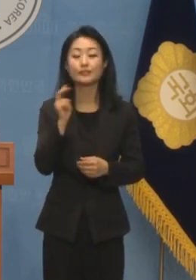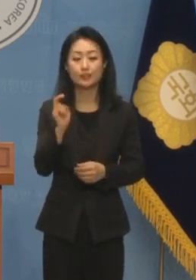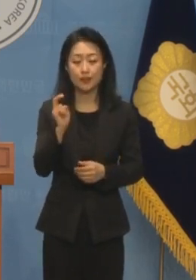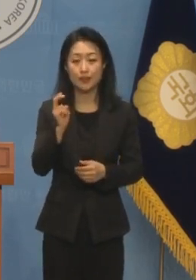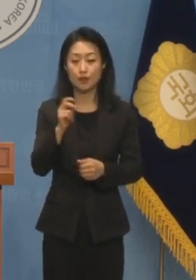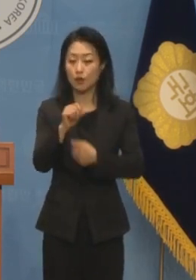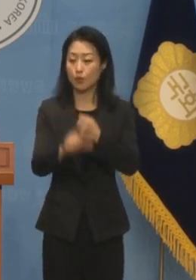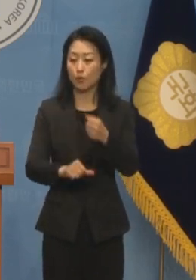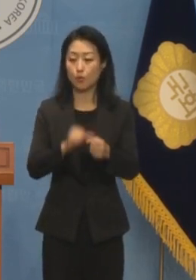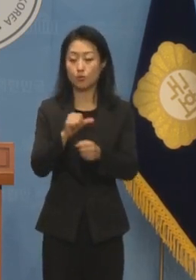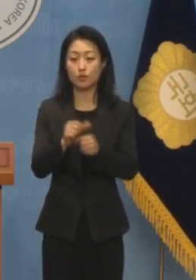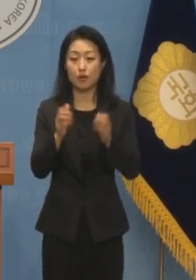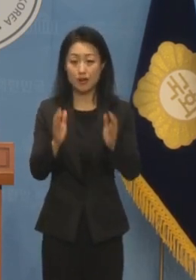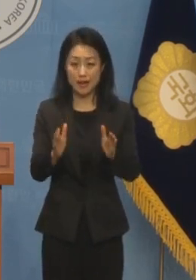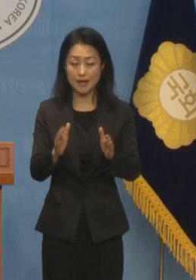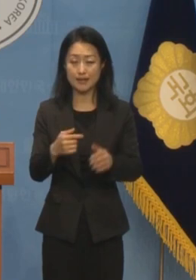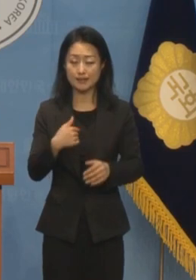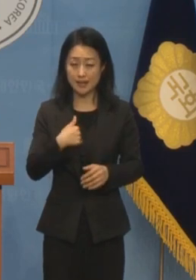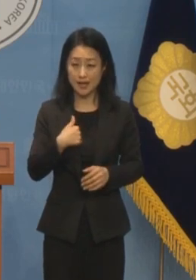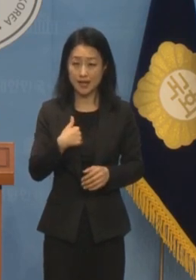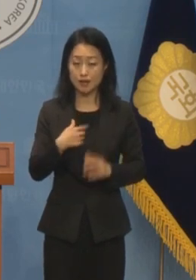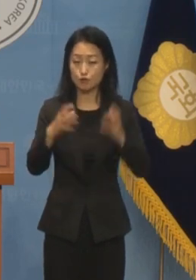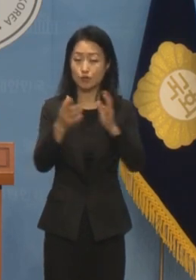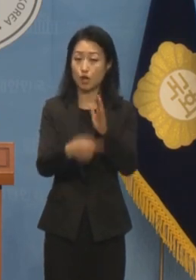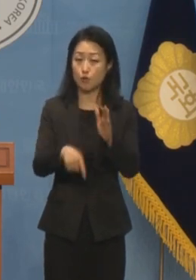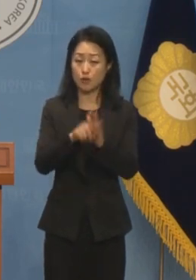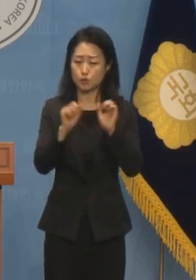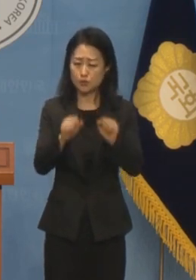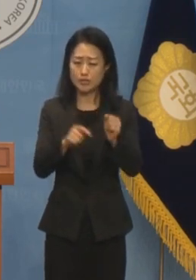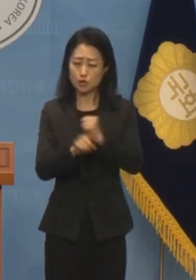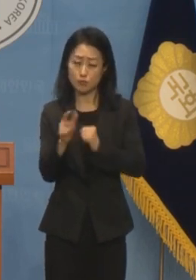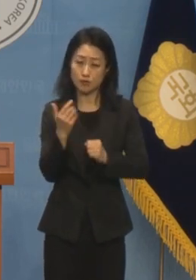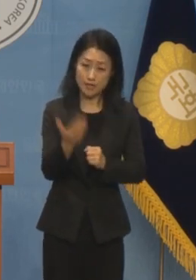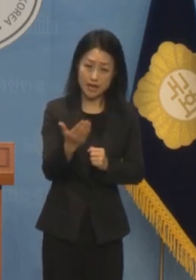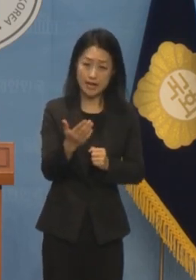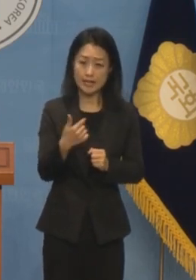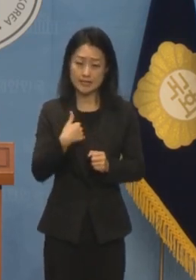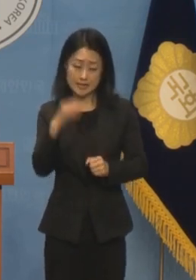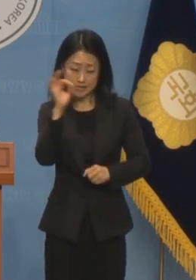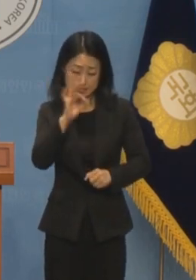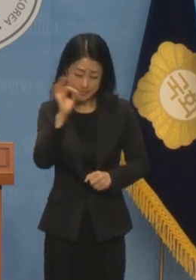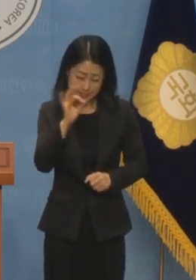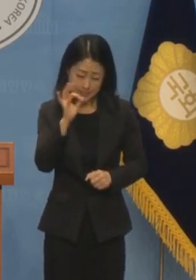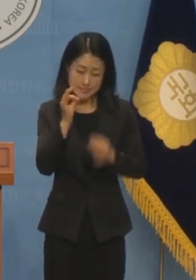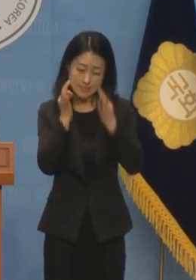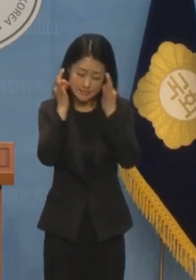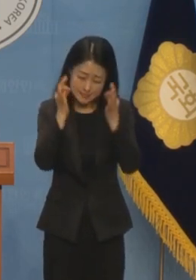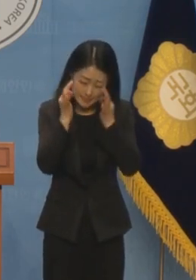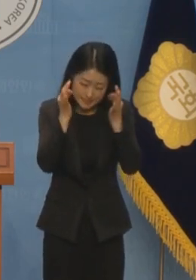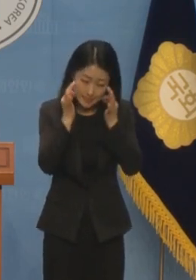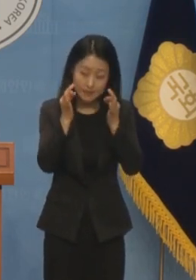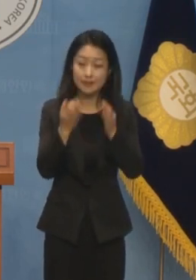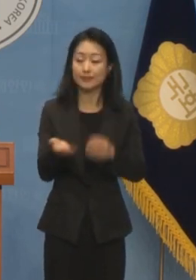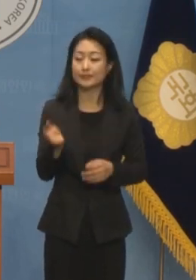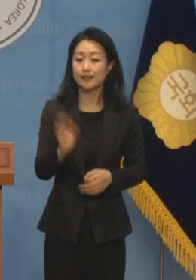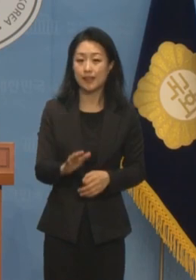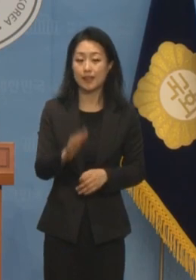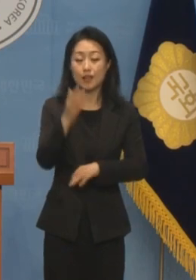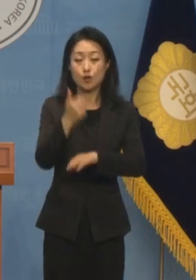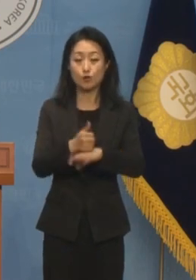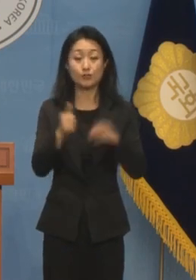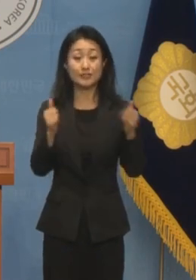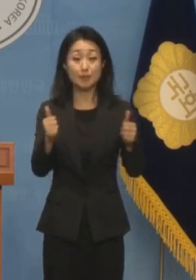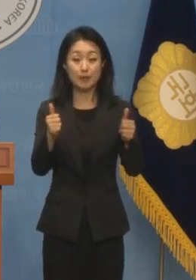동안 피를 토하는 심정으로 국가의 존재 이유를 되찾고자 고군분투했지만